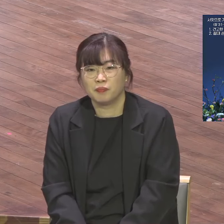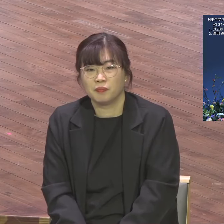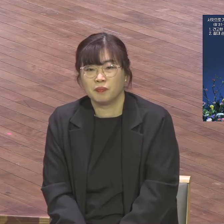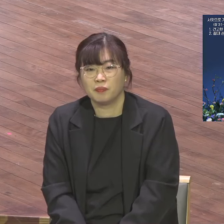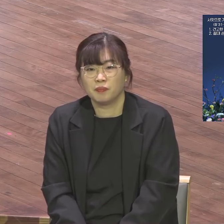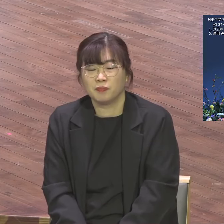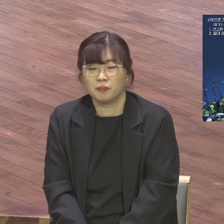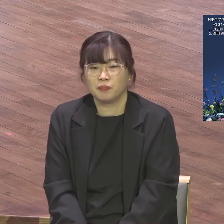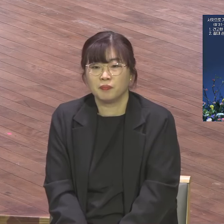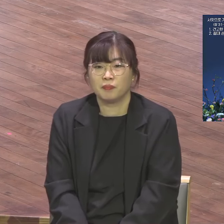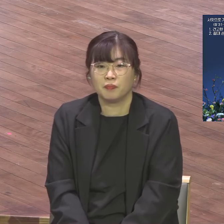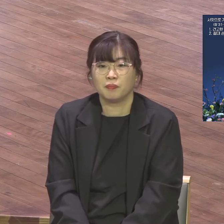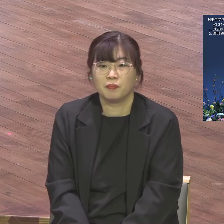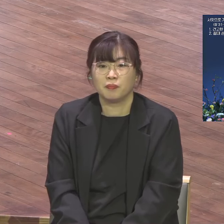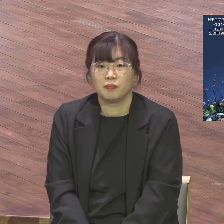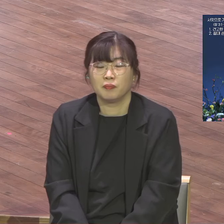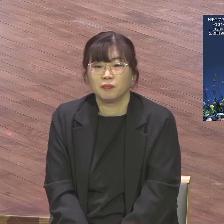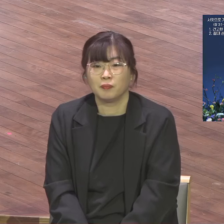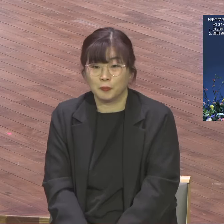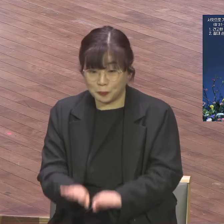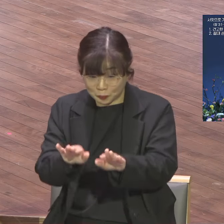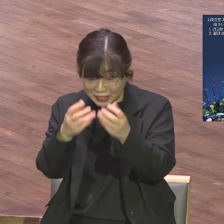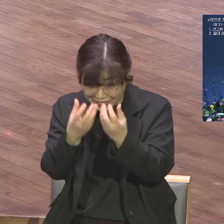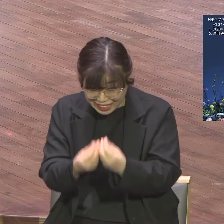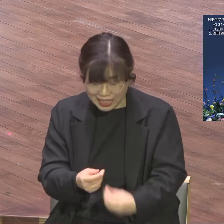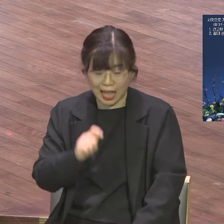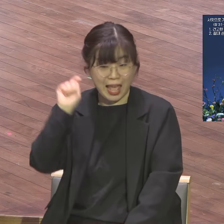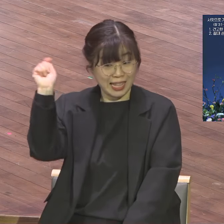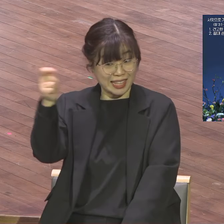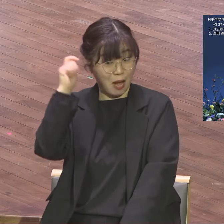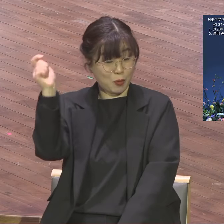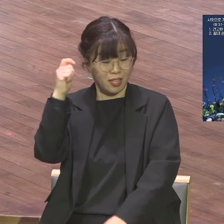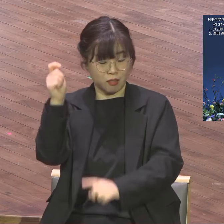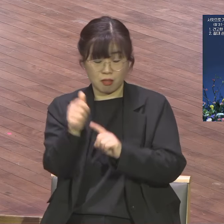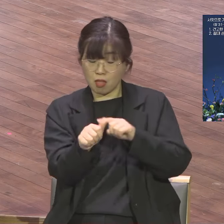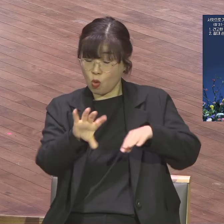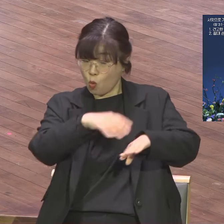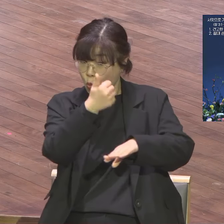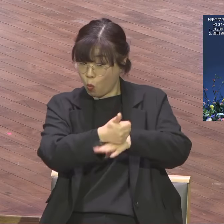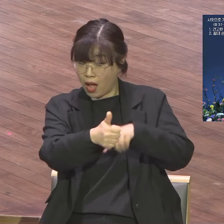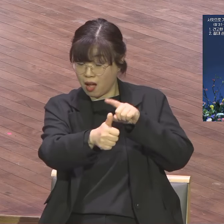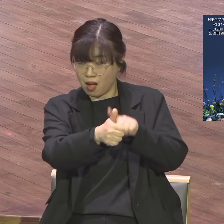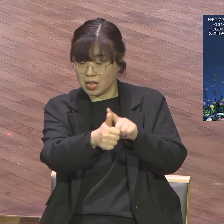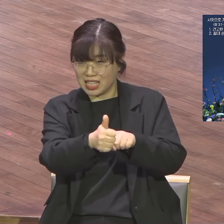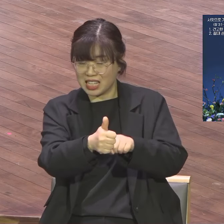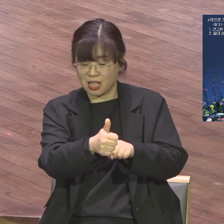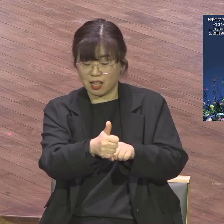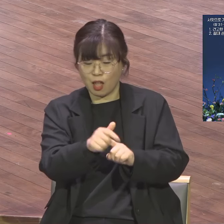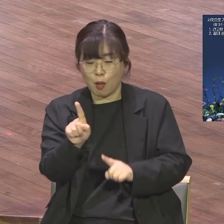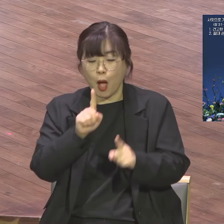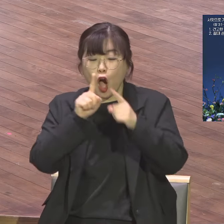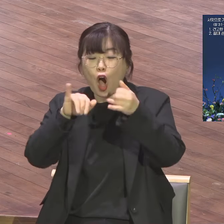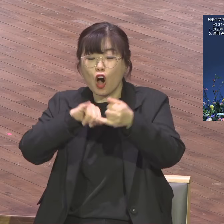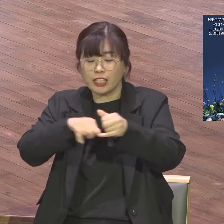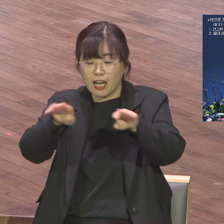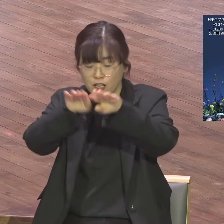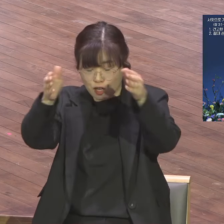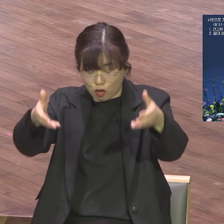따위신의 마음 몰라. 따위신 바보같아. 아또리 옷, 아랫또리 내려가는데 모르고 춤춰. 바보같지요.